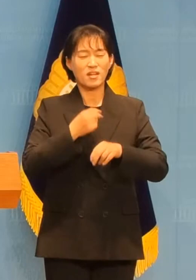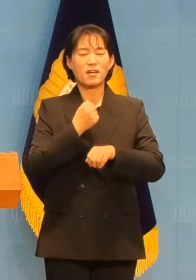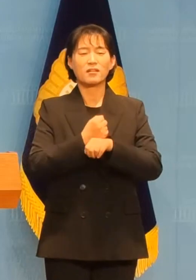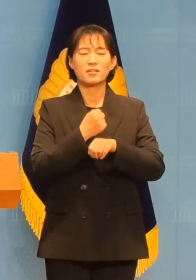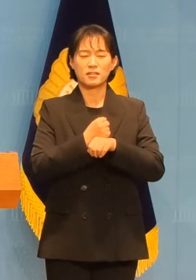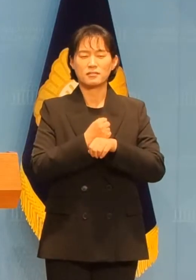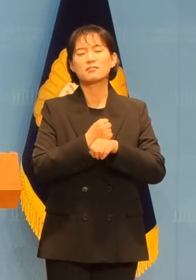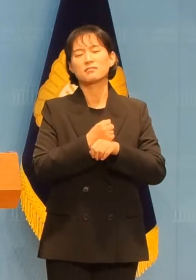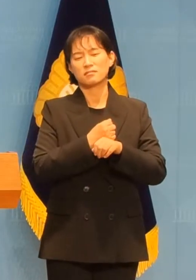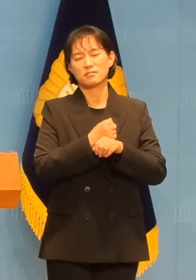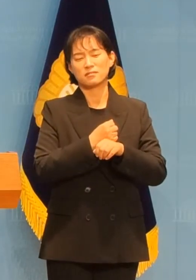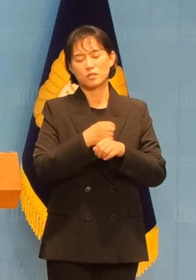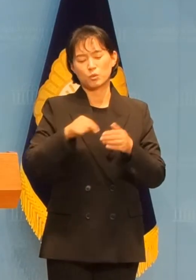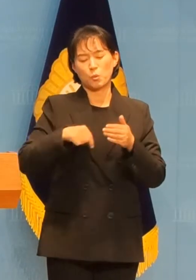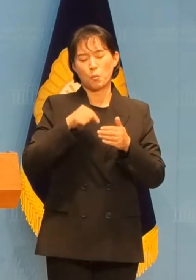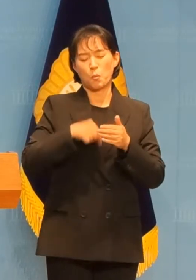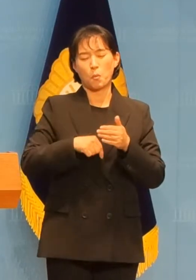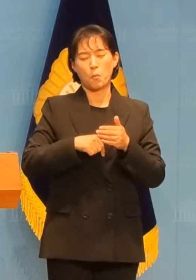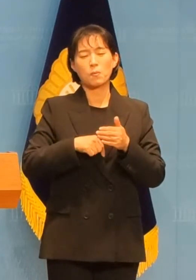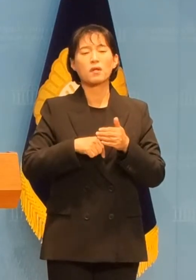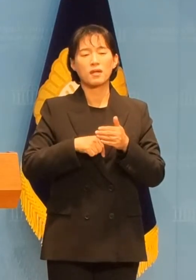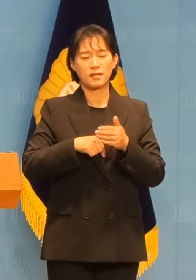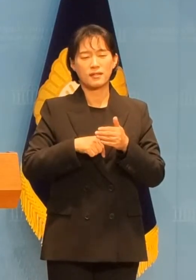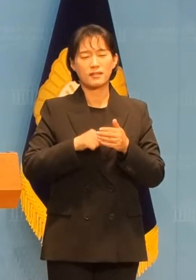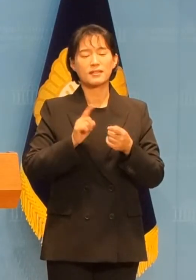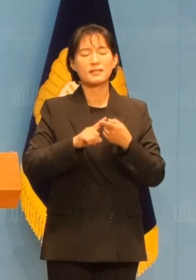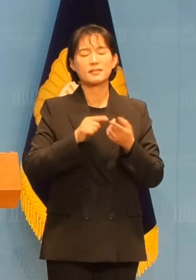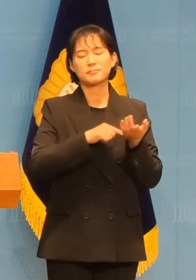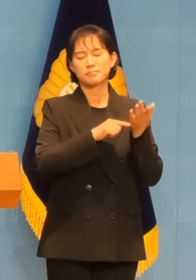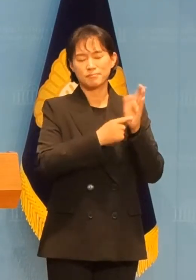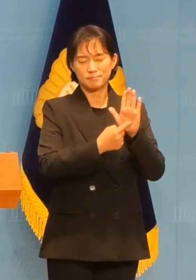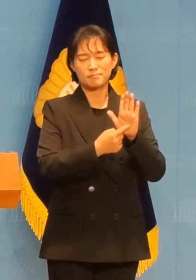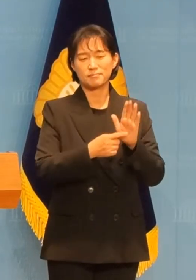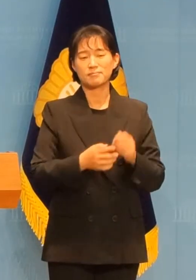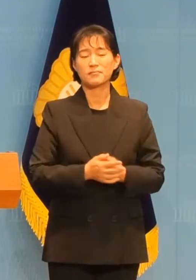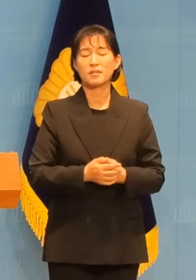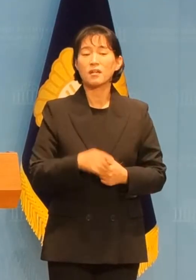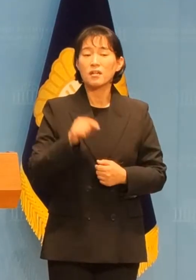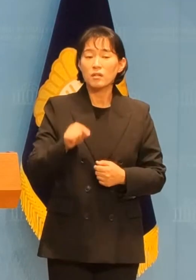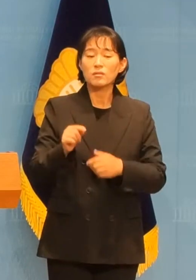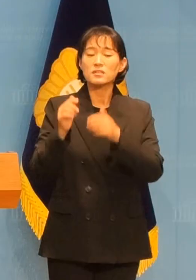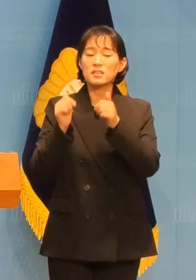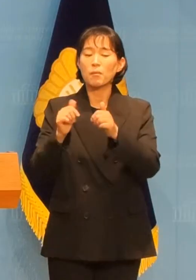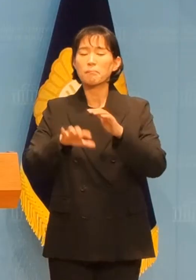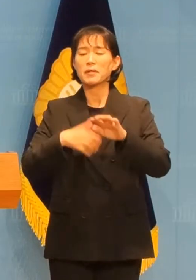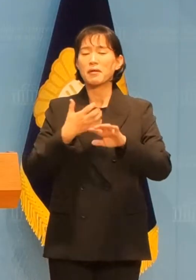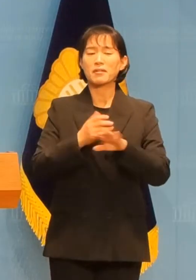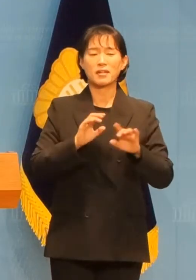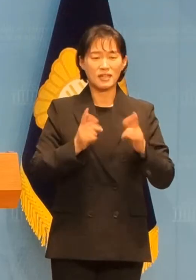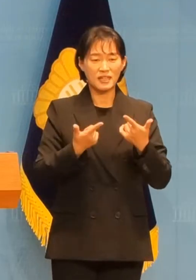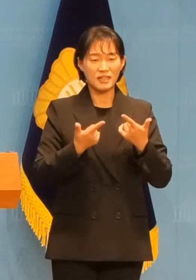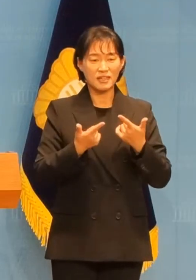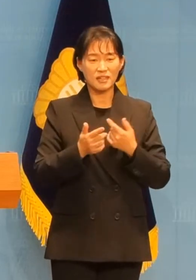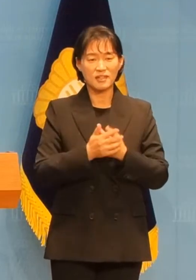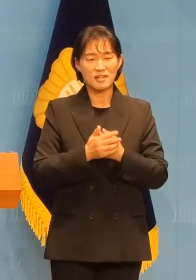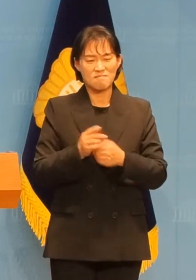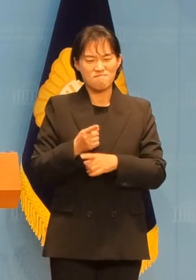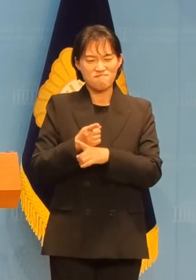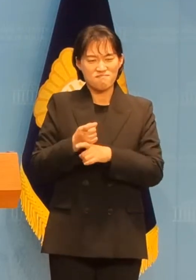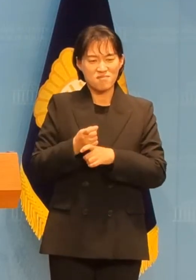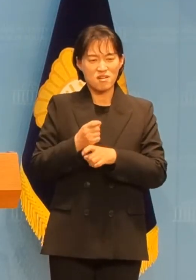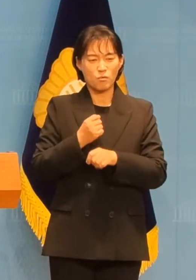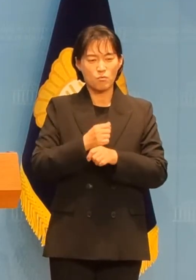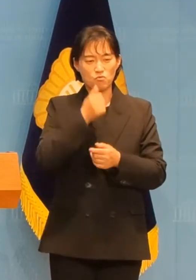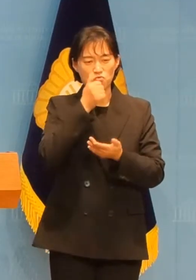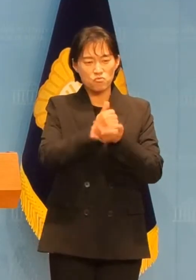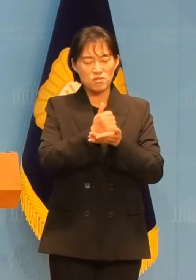다시 짜겠다는 속내를 본격화한 것입니다. 이는 사법개혁이 아니라 정적 제거와